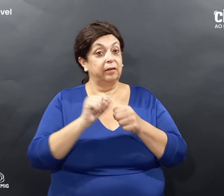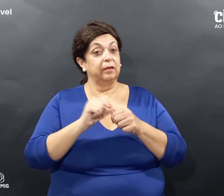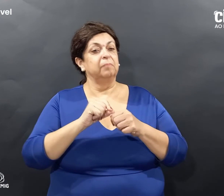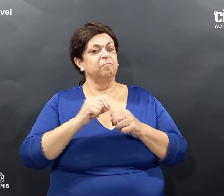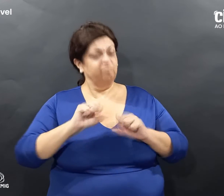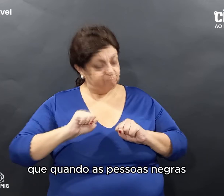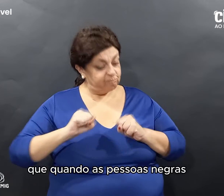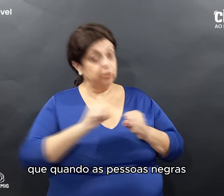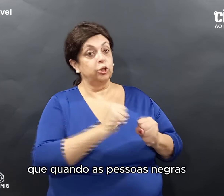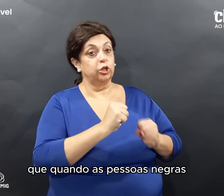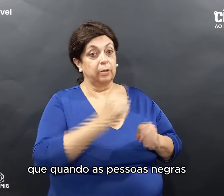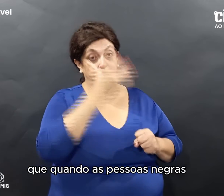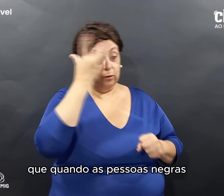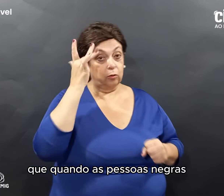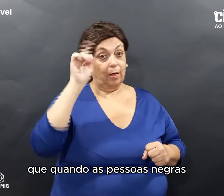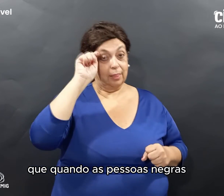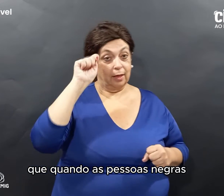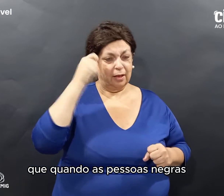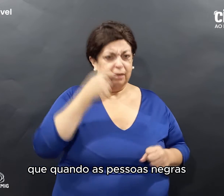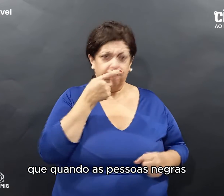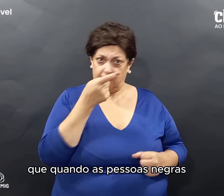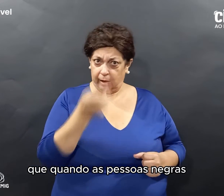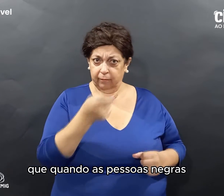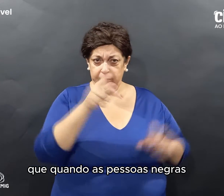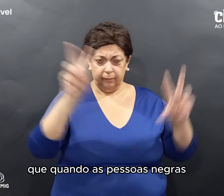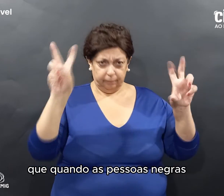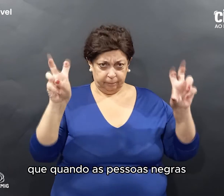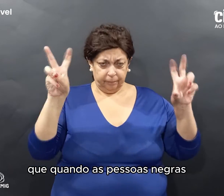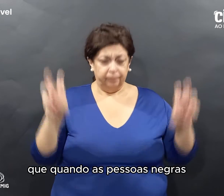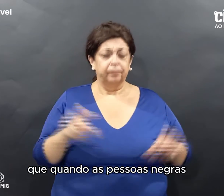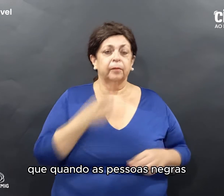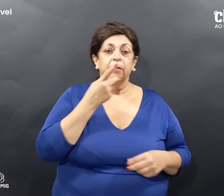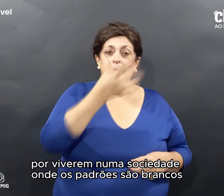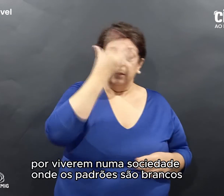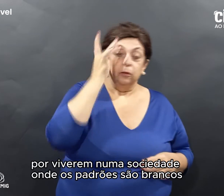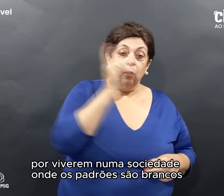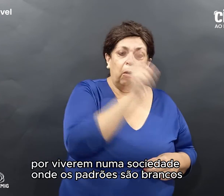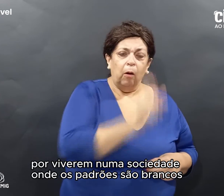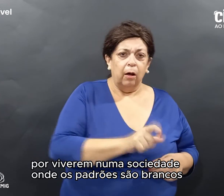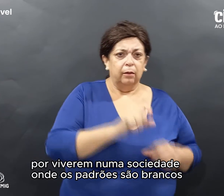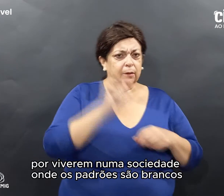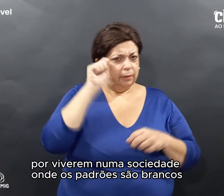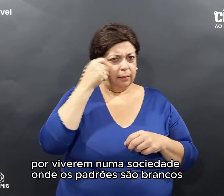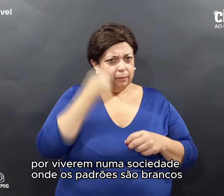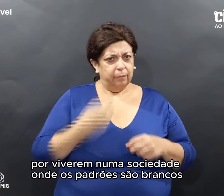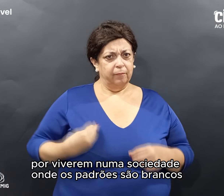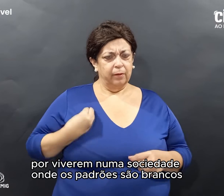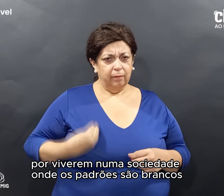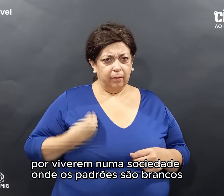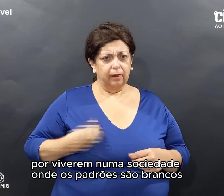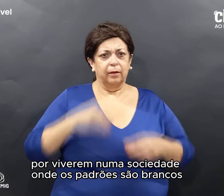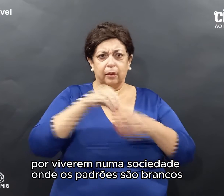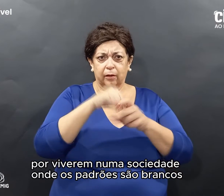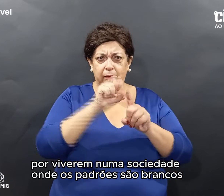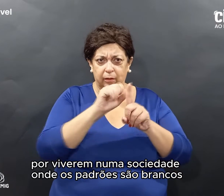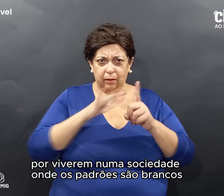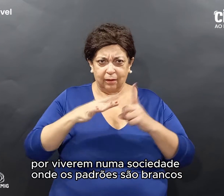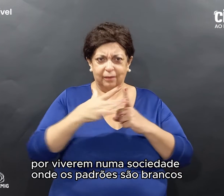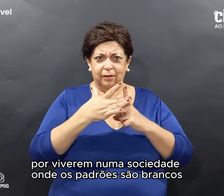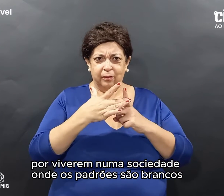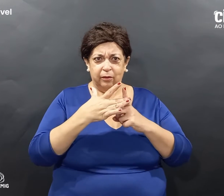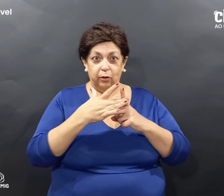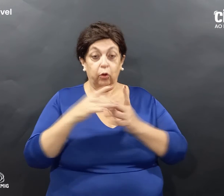assim, que quando as pessoas negras, por viverem numa sociedade onde os padrões